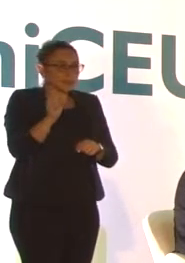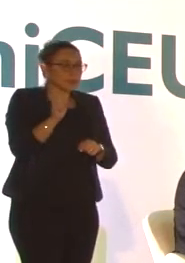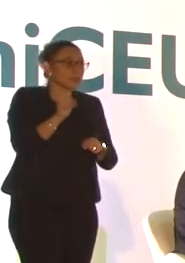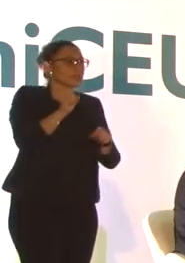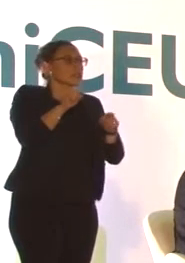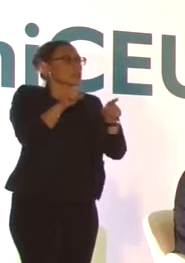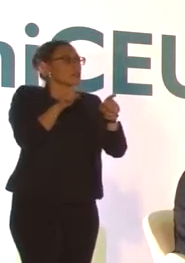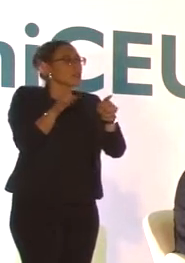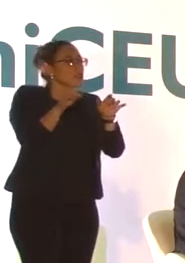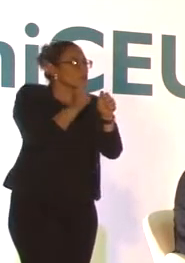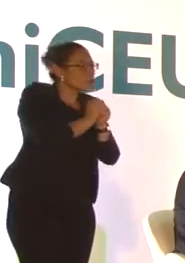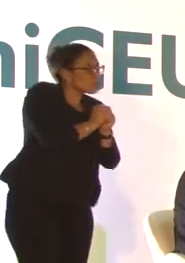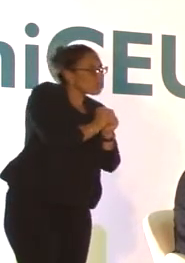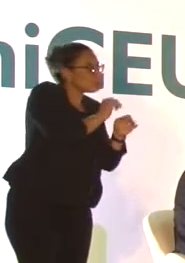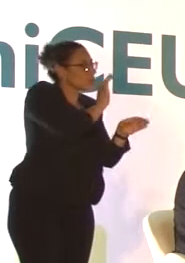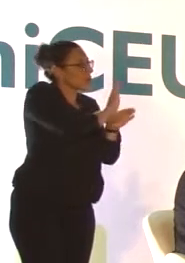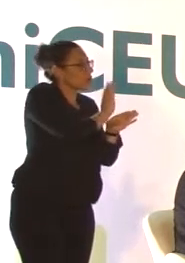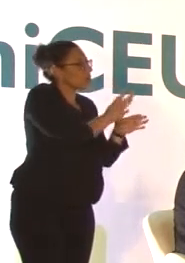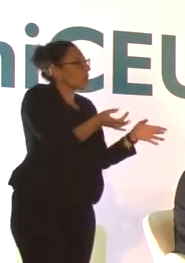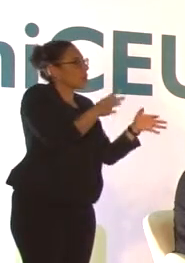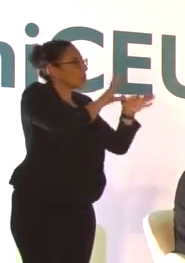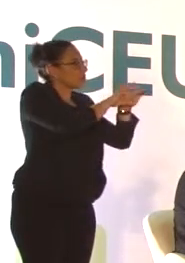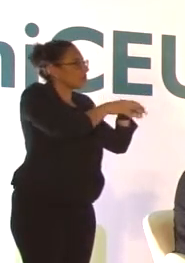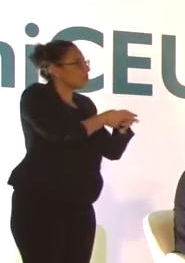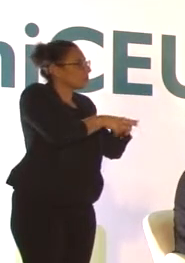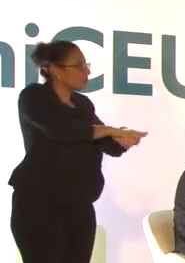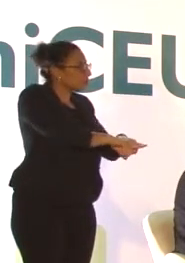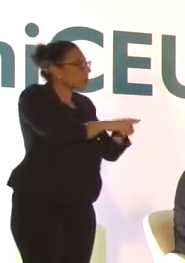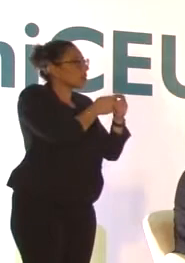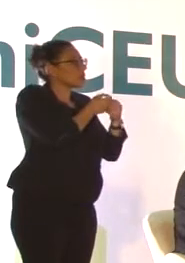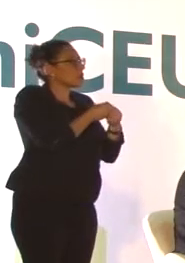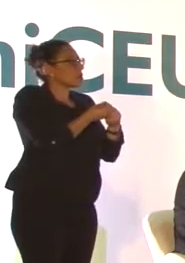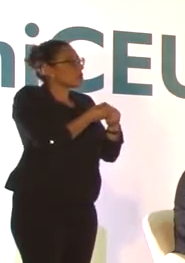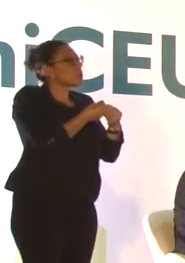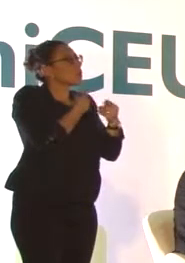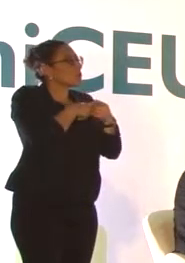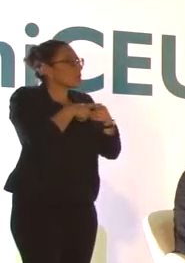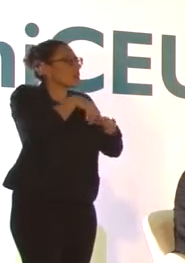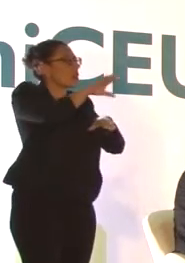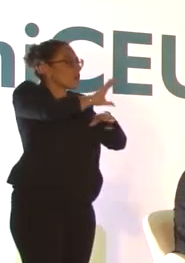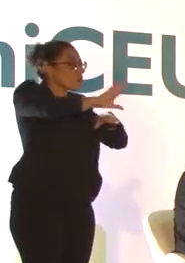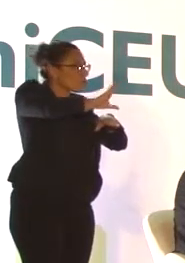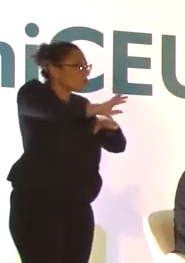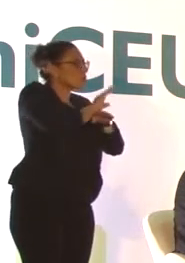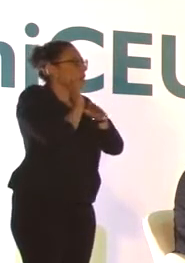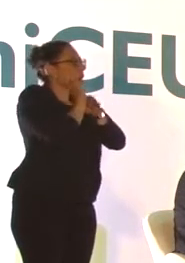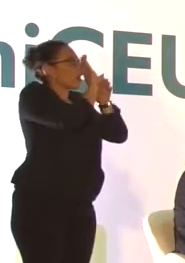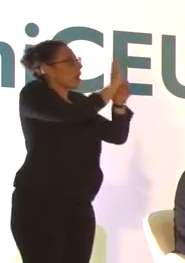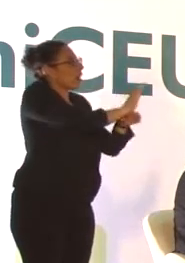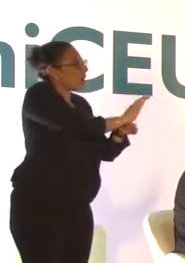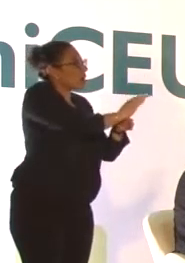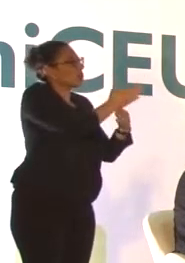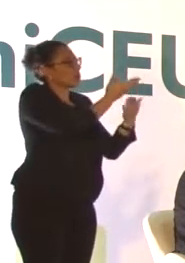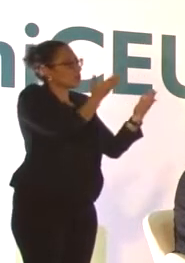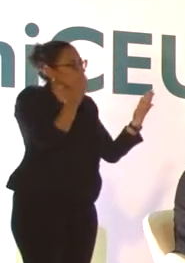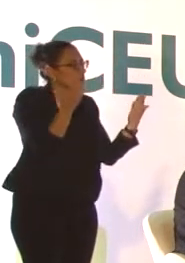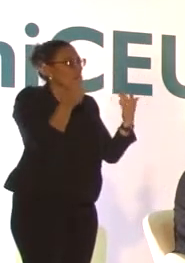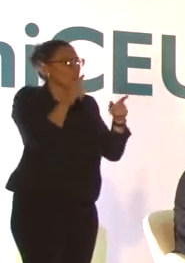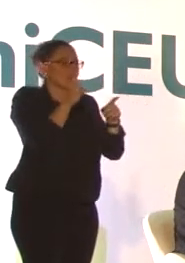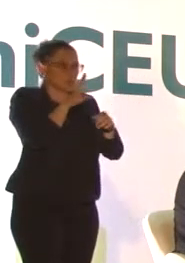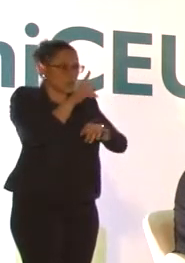a realização de um curso que vai agregar, certamente, além da